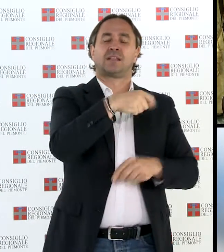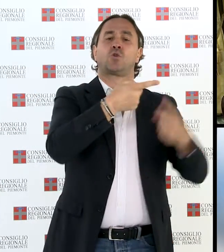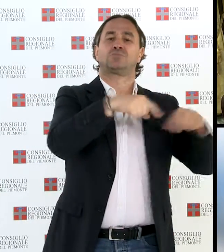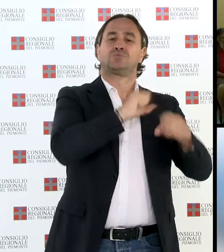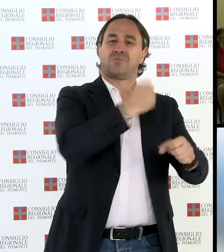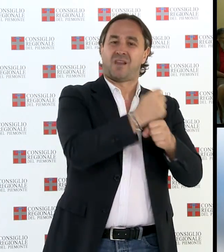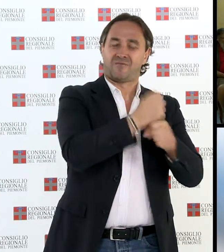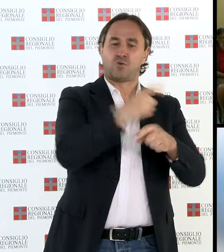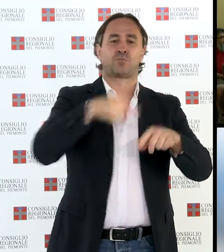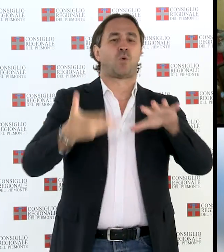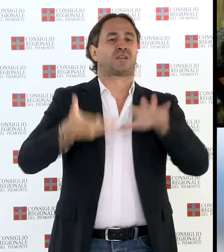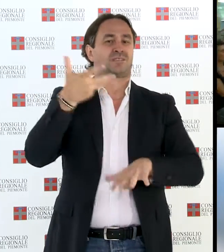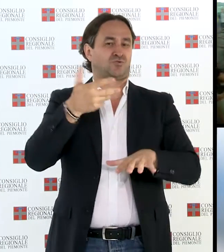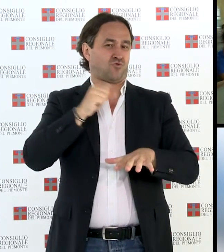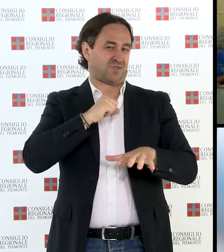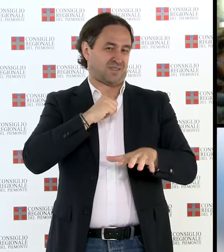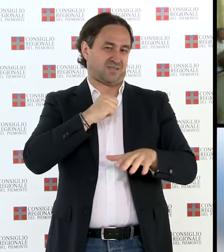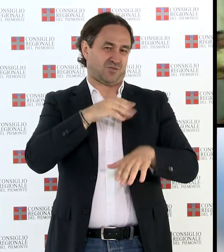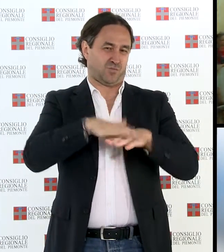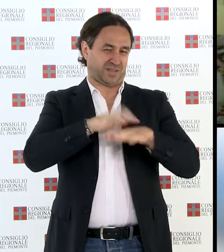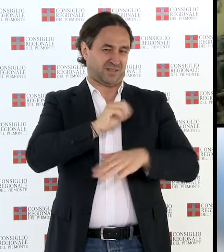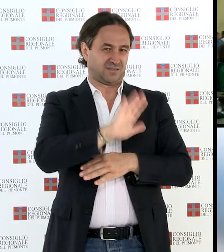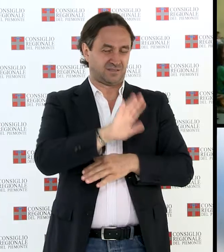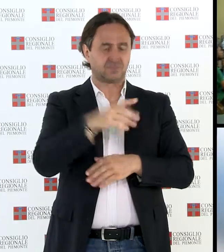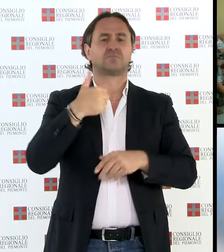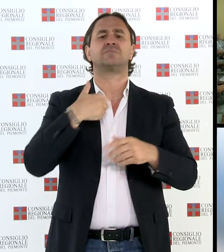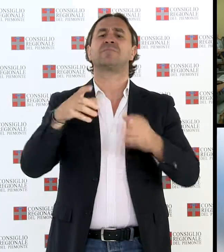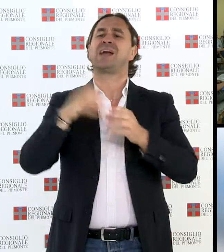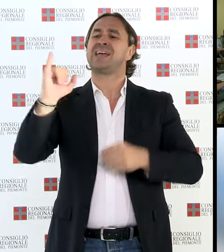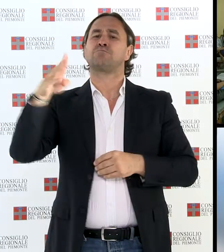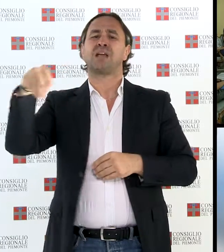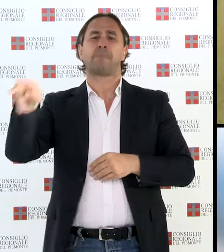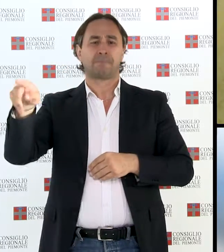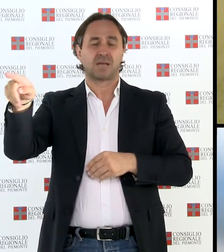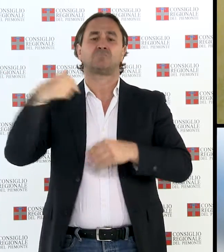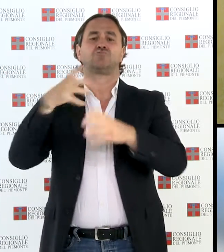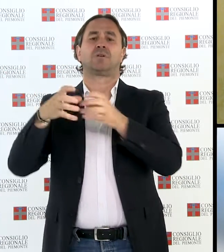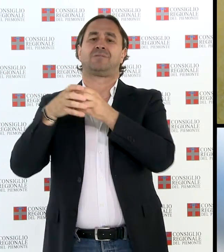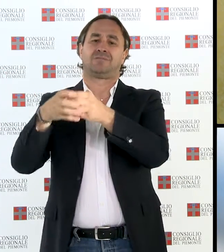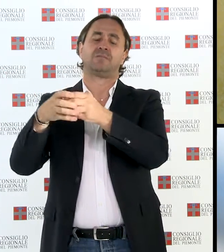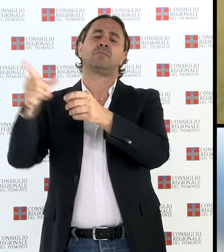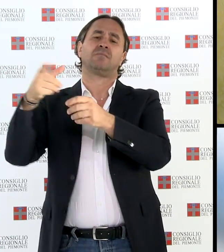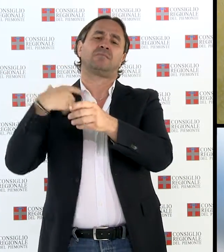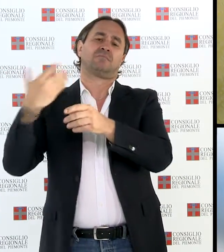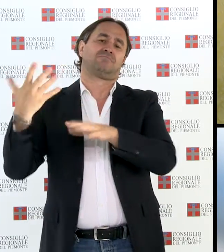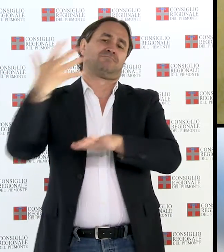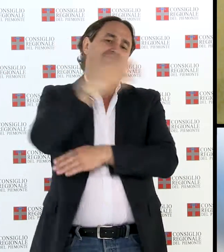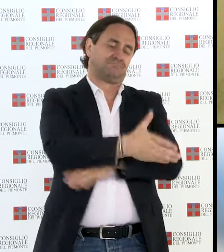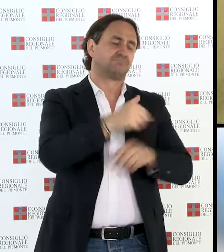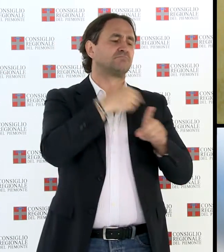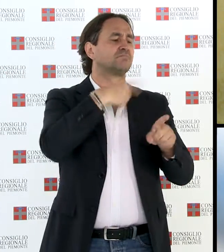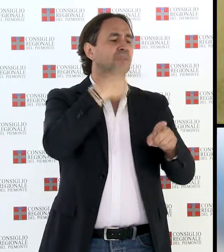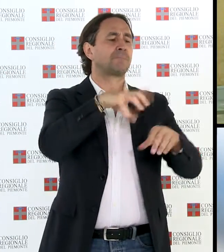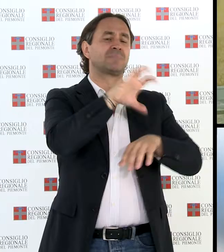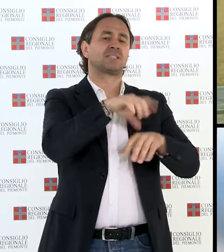e l'assessore competente ha ricevuto una delegazione di lavoratori dell'IBM che hanno chiesto alla Regione un intervento presso il